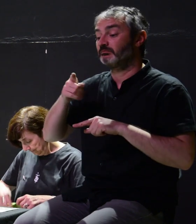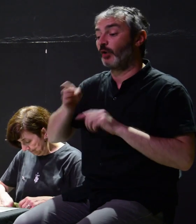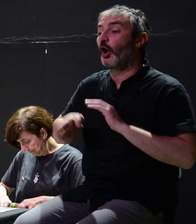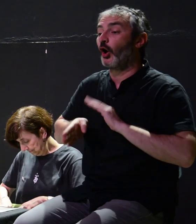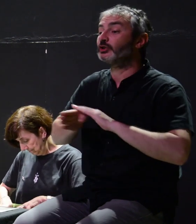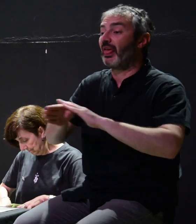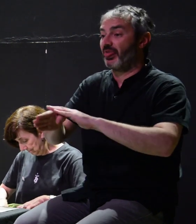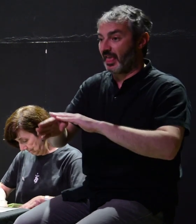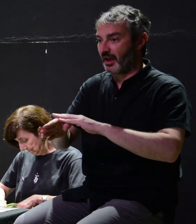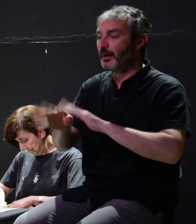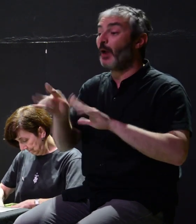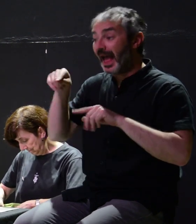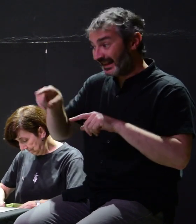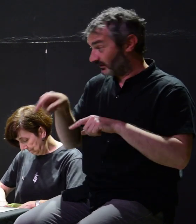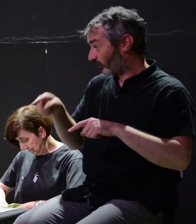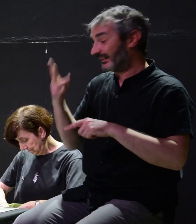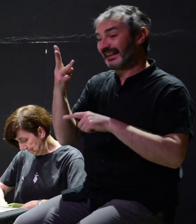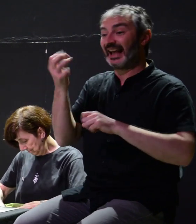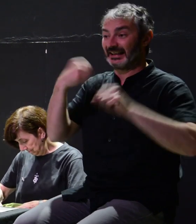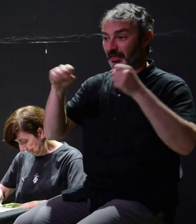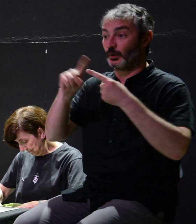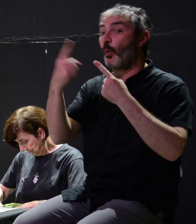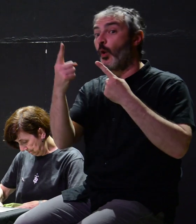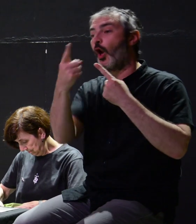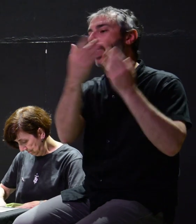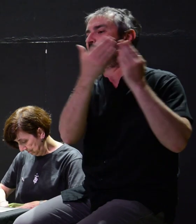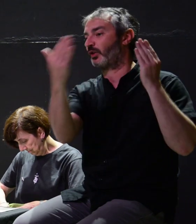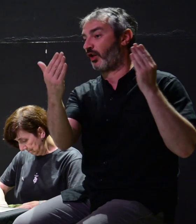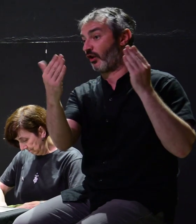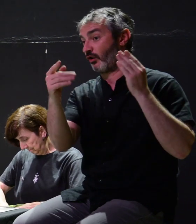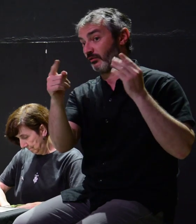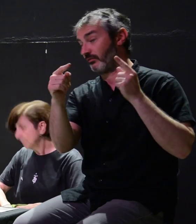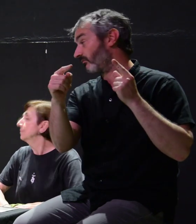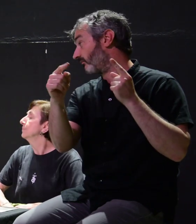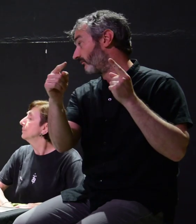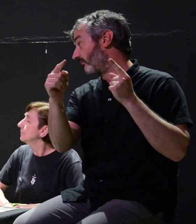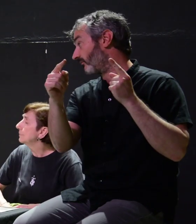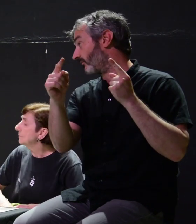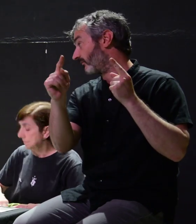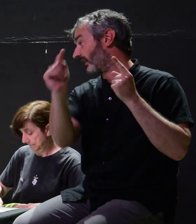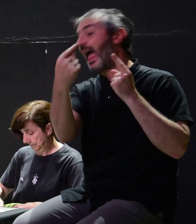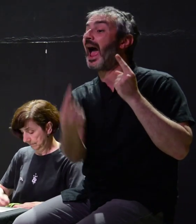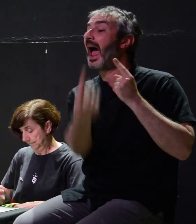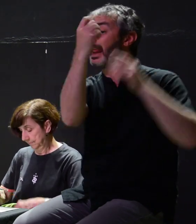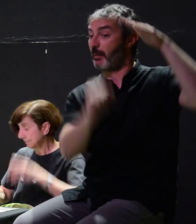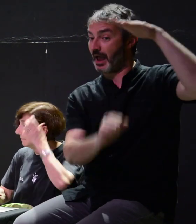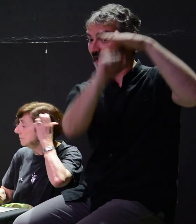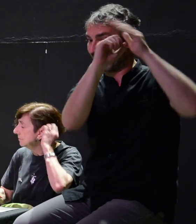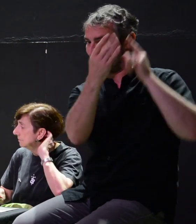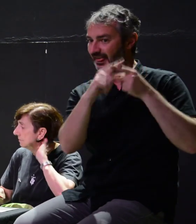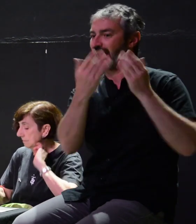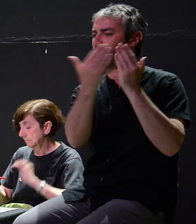resulta que hi ha tres activitats. Una és l'exposició que hi ha aquí mateix a la Lleialtat a la Terrassa.